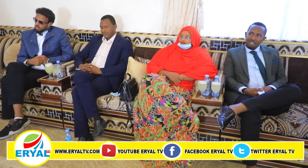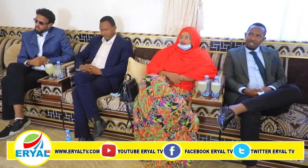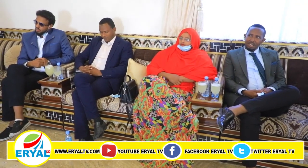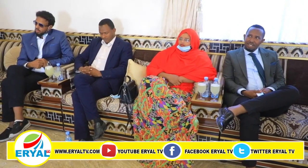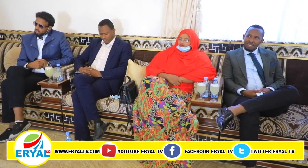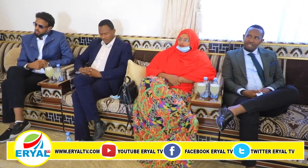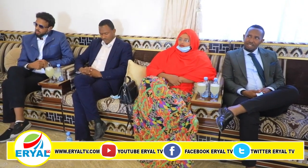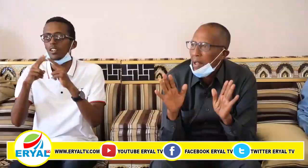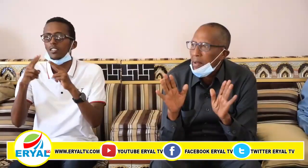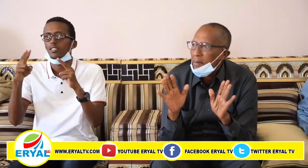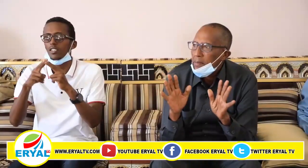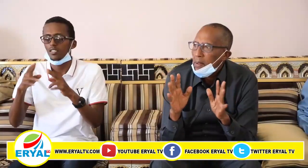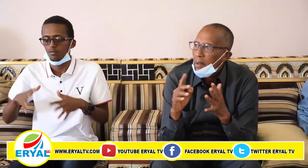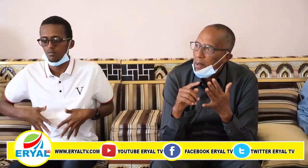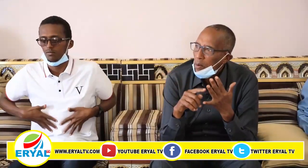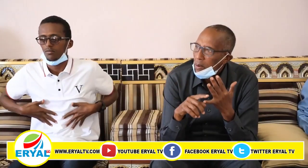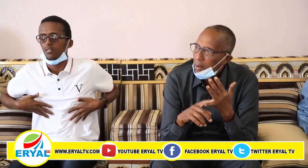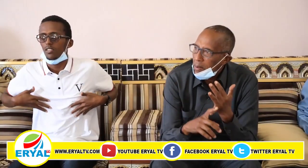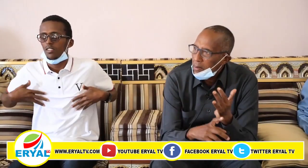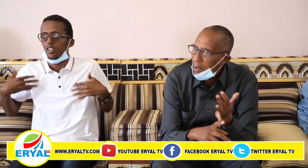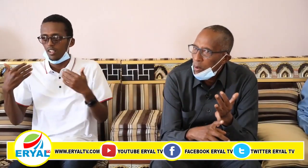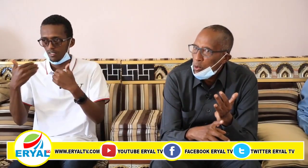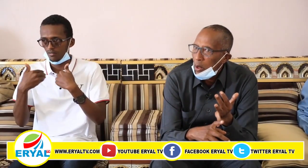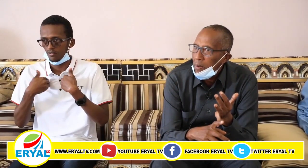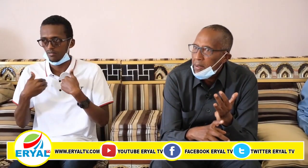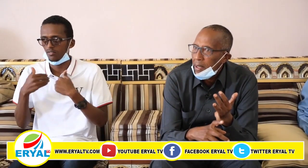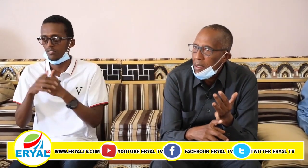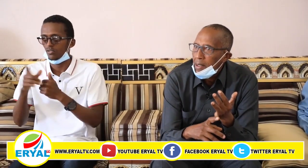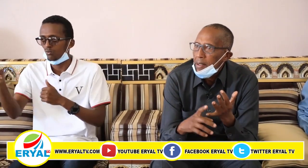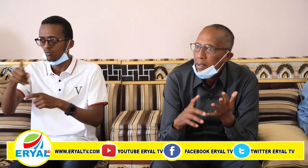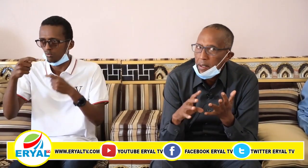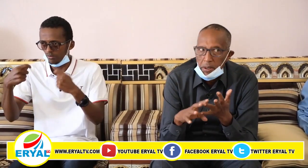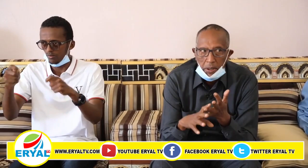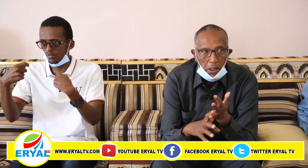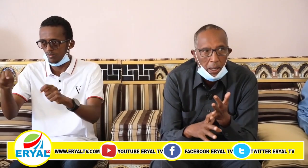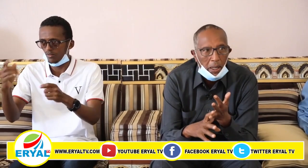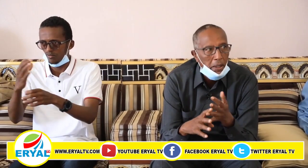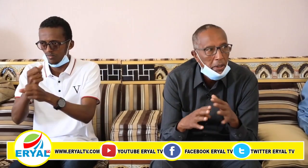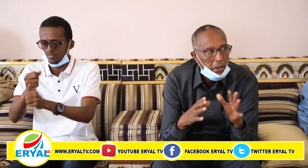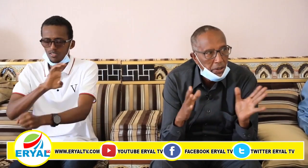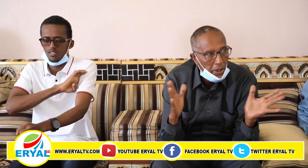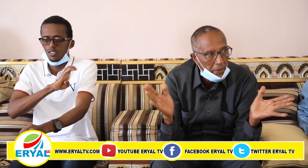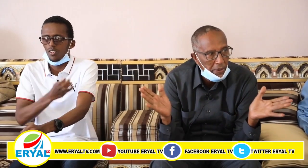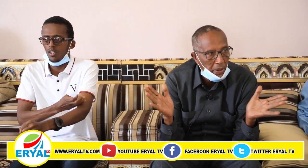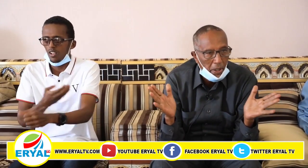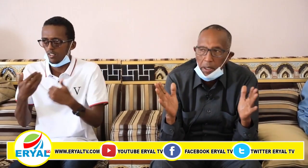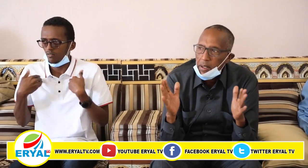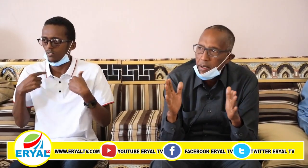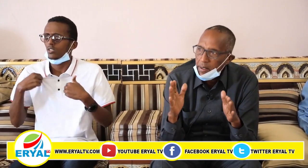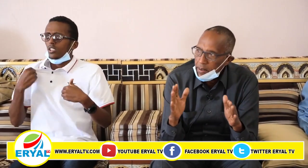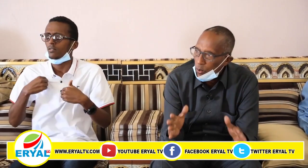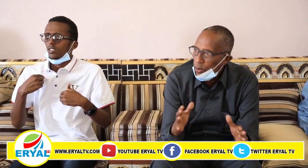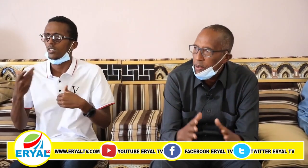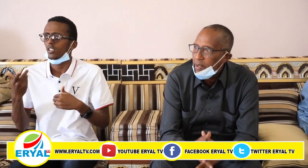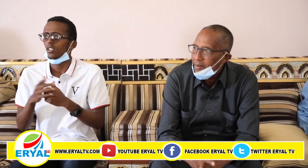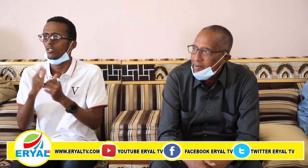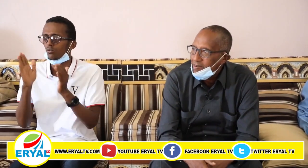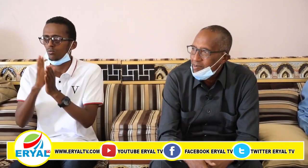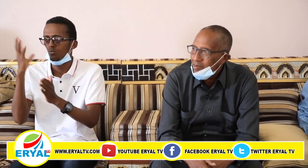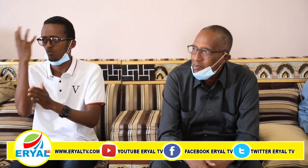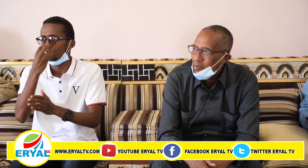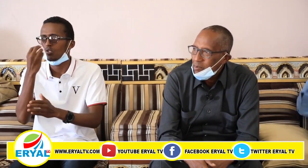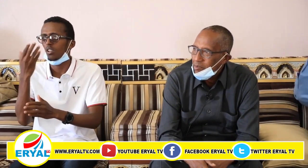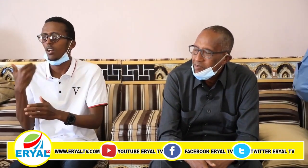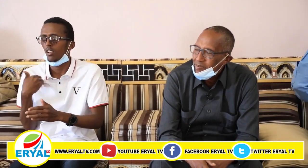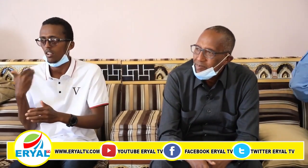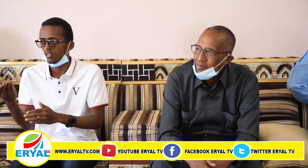aad iyo aadna waan ugu faraxsannahay saa wax u soo qabateen kartidiina, sharaftiina iyo quruxdiina.